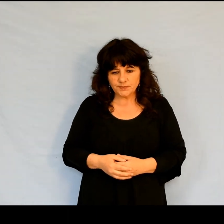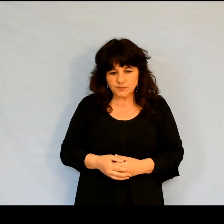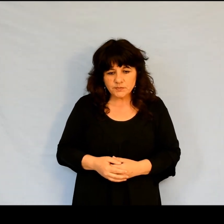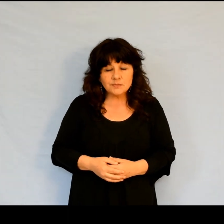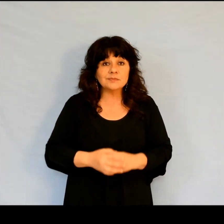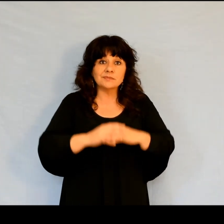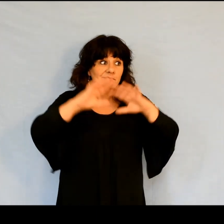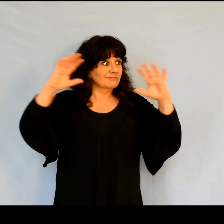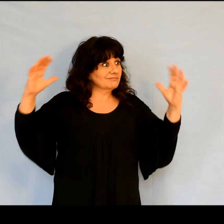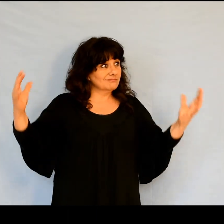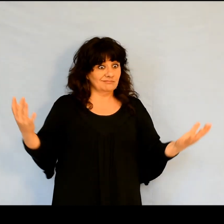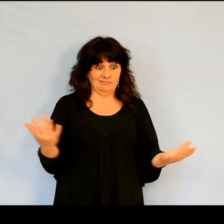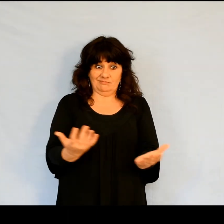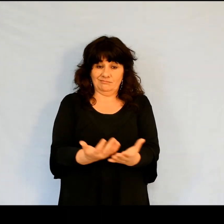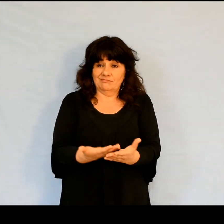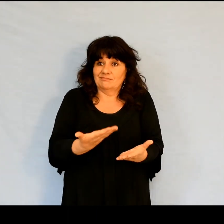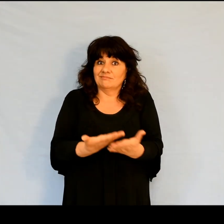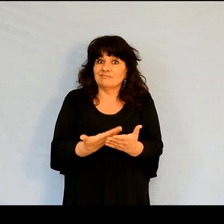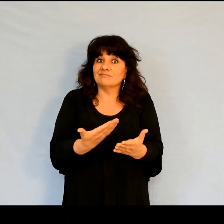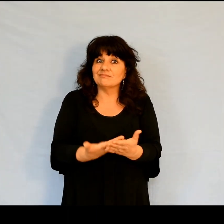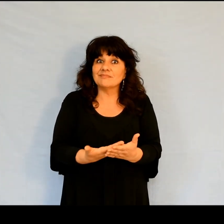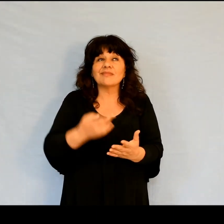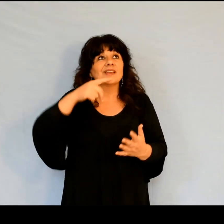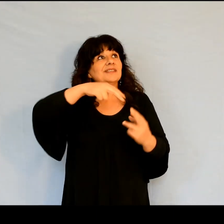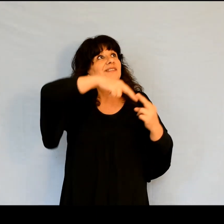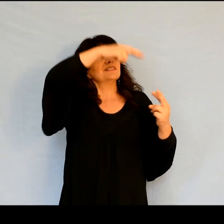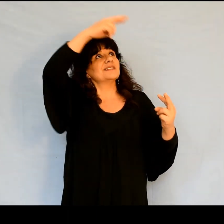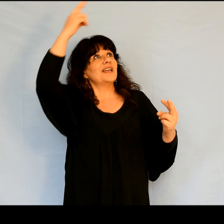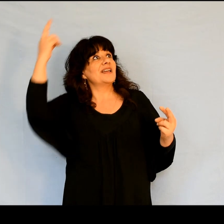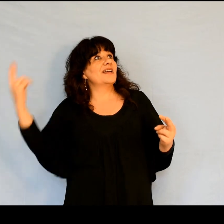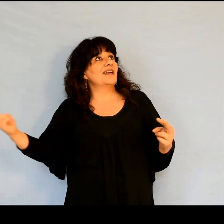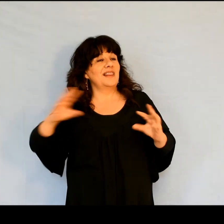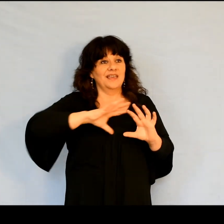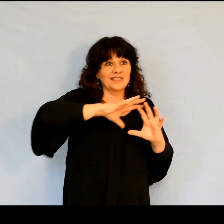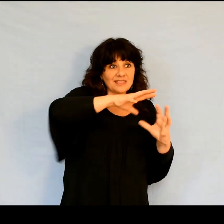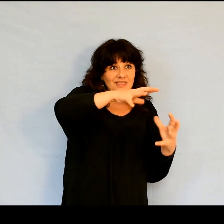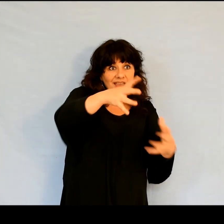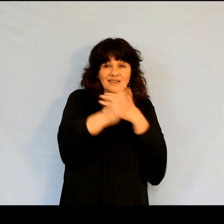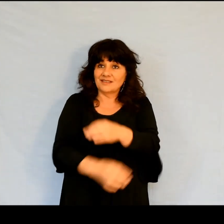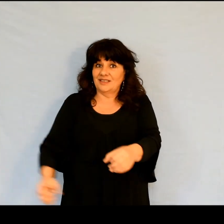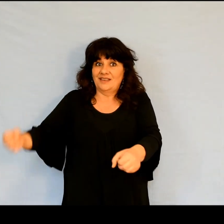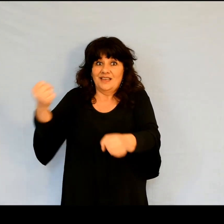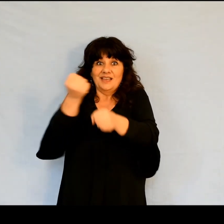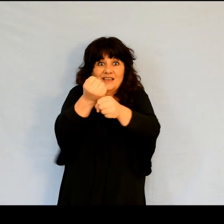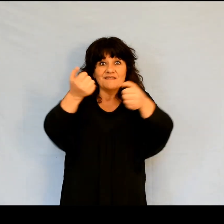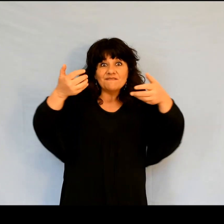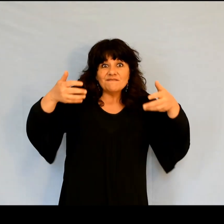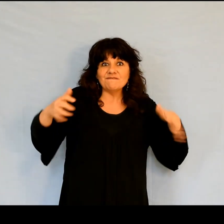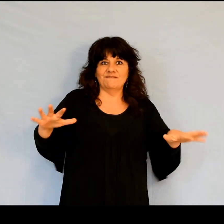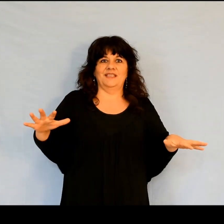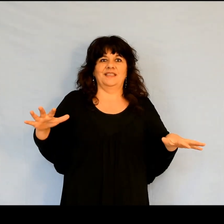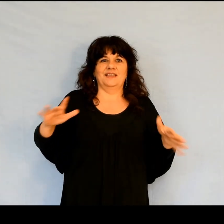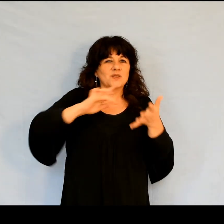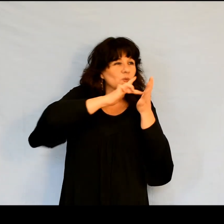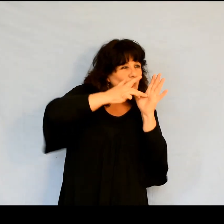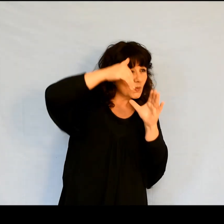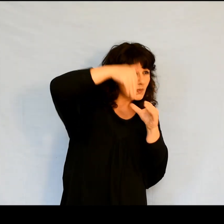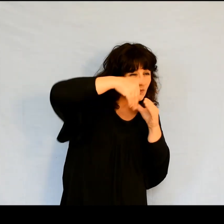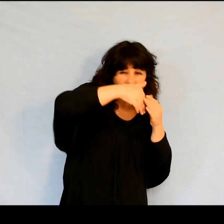Ainsi furent achevés le ciel et la terre, et tout leur déploiement.